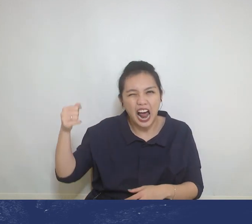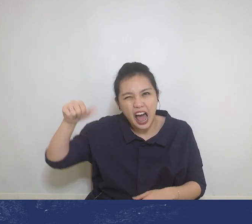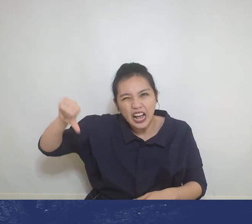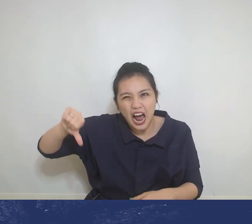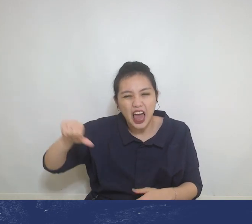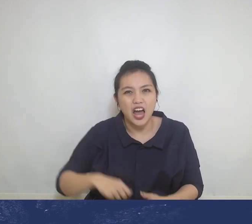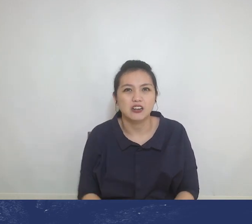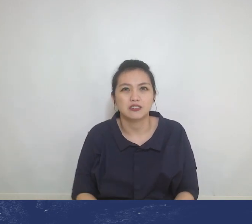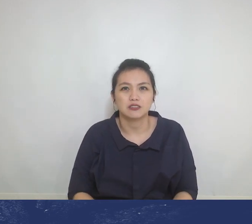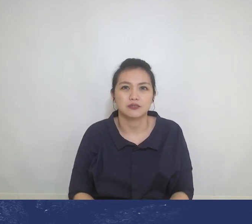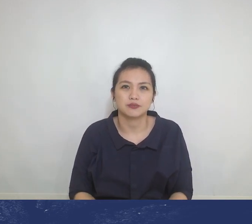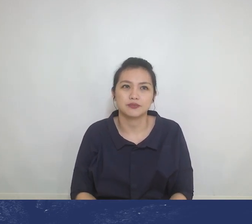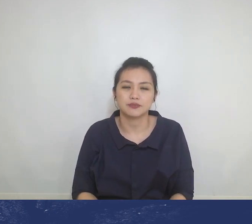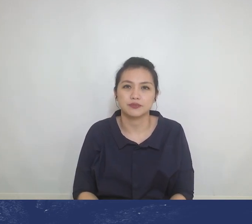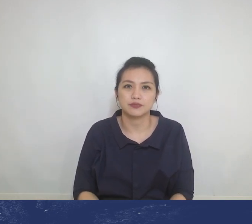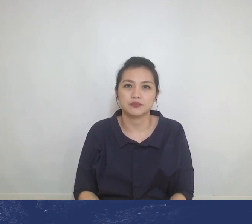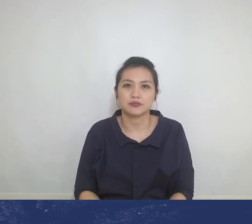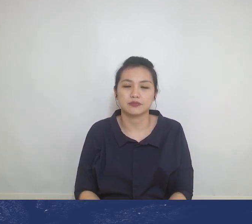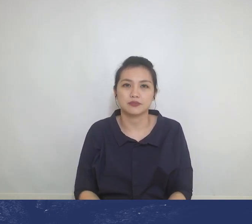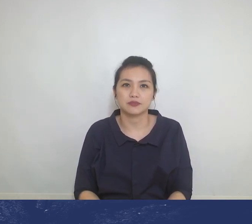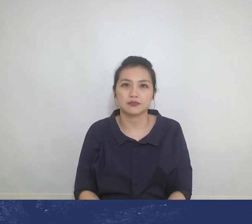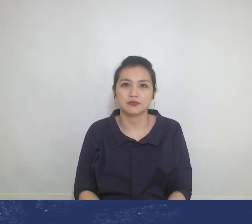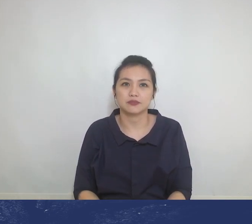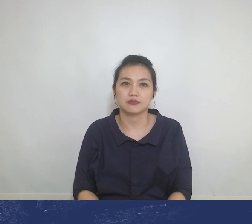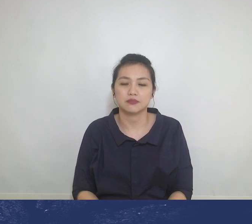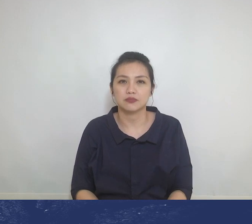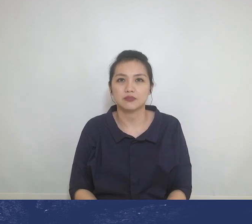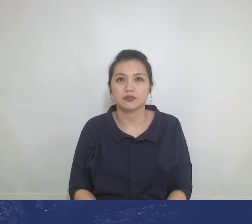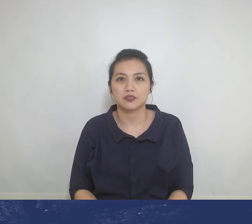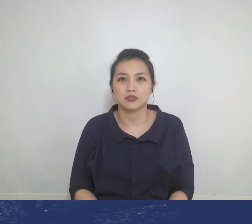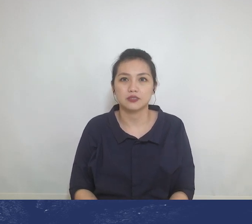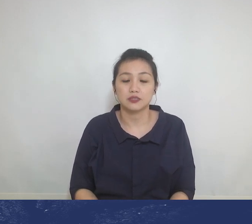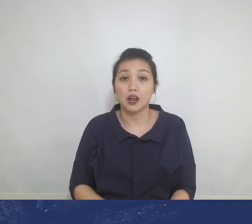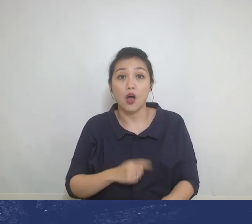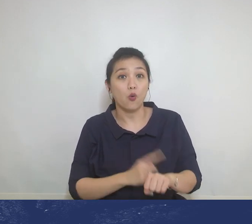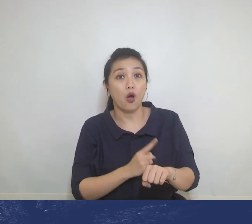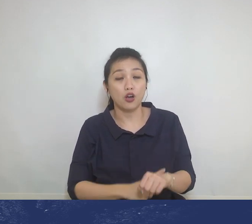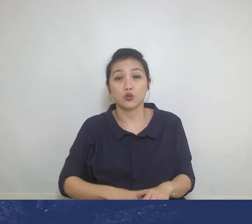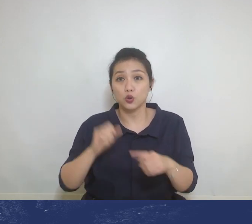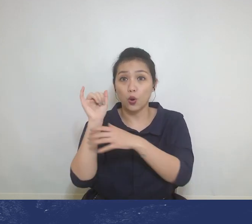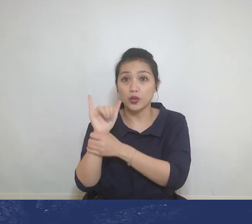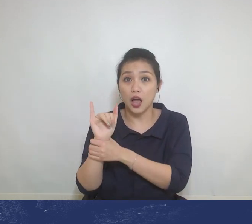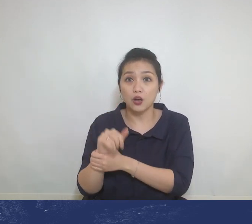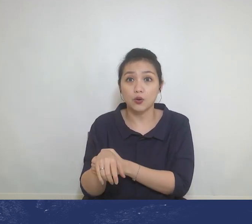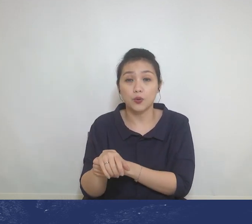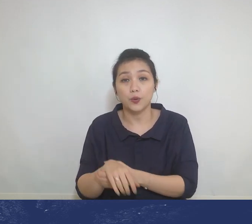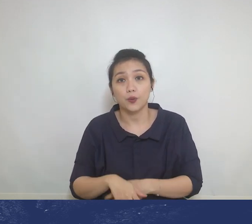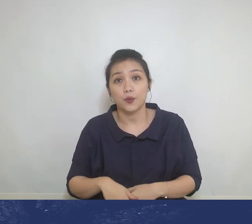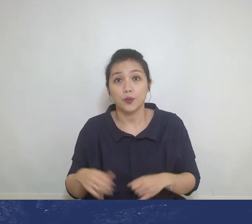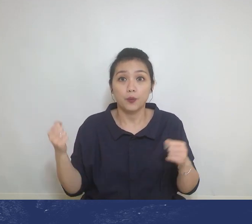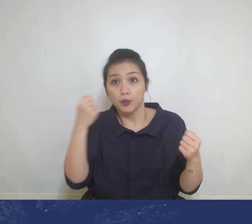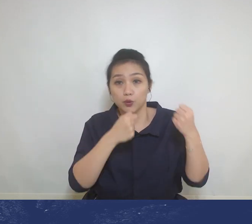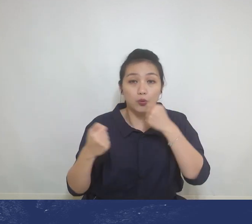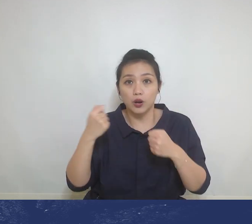pahanya, bisa-bisa satu badan terplecok. Jadi kayaknya Tuhan itu ketika dia bergulat dengan Yakub,